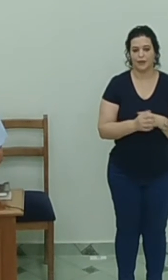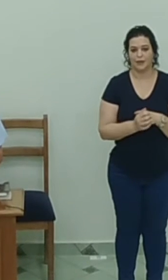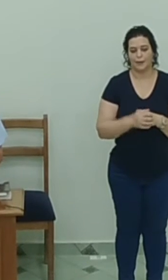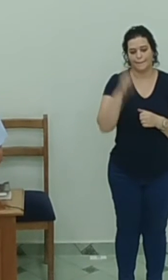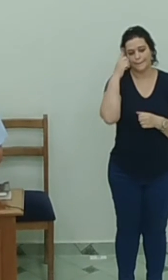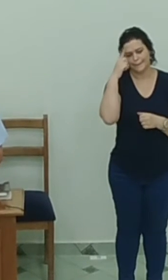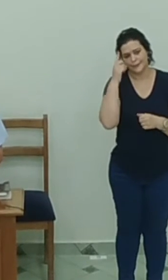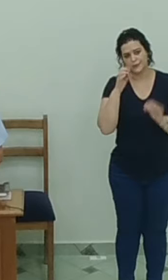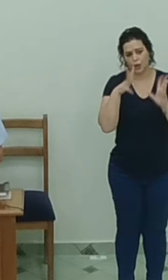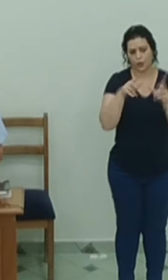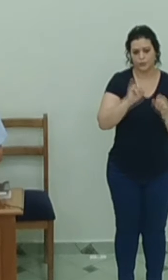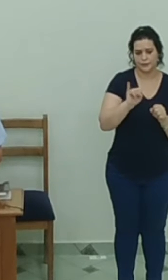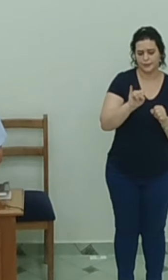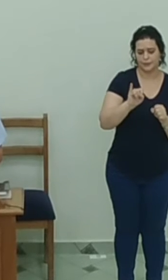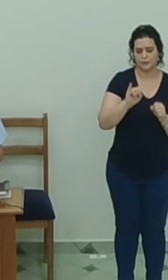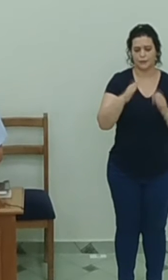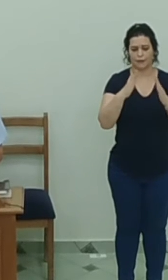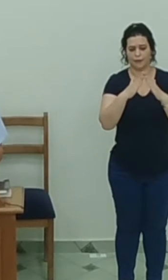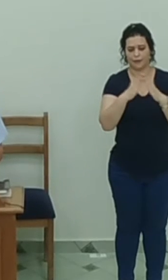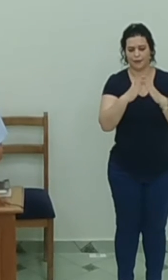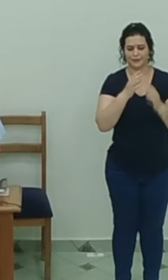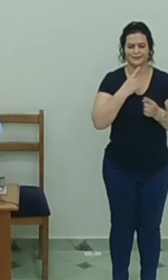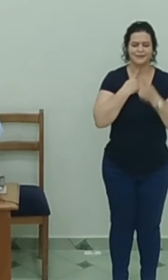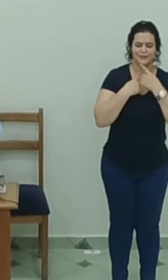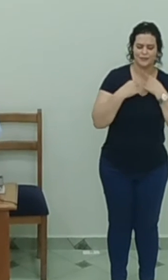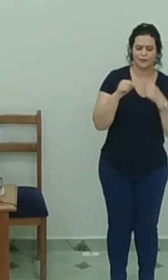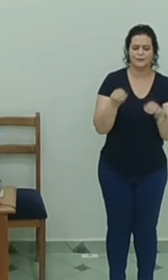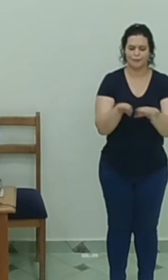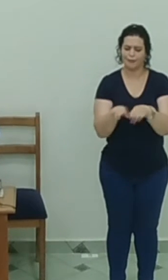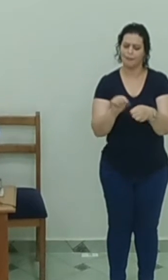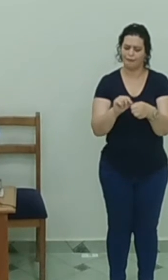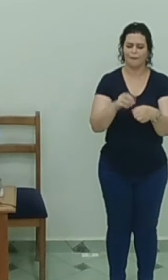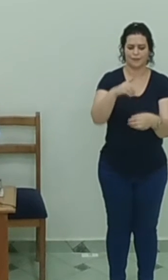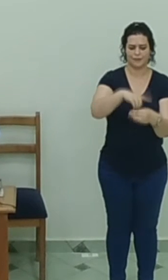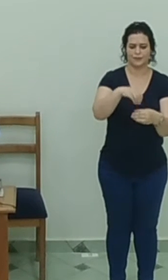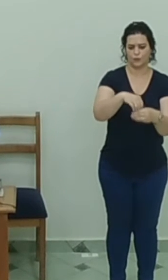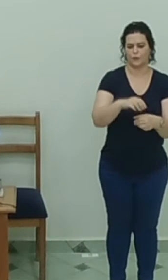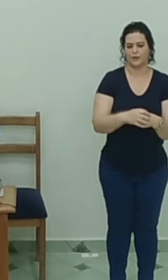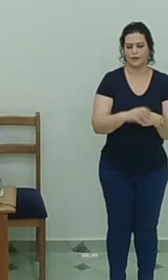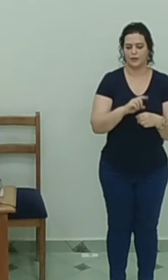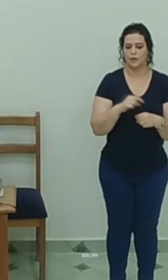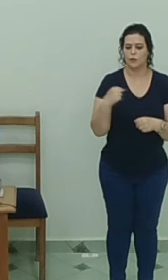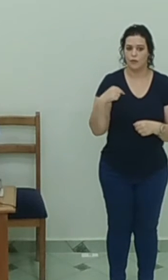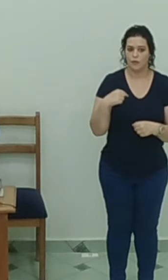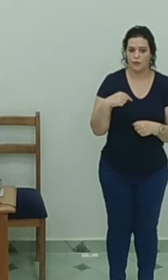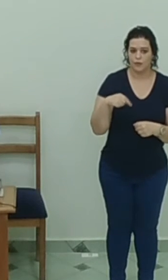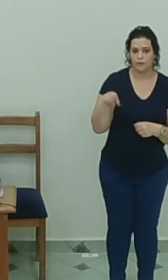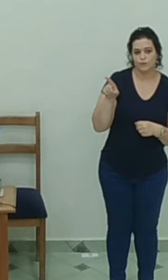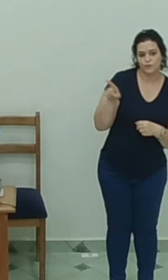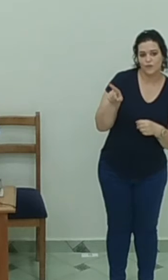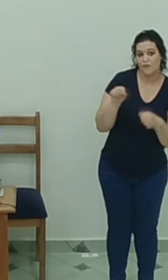que estão em casa desejosos de fazê-lo, eu farei uma oração de agradecimento a